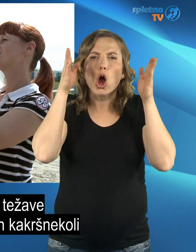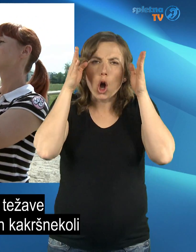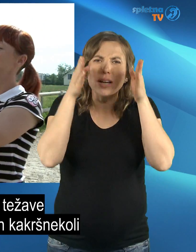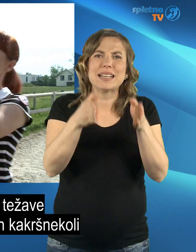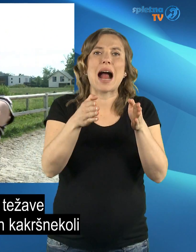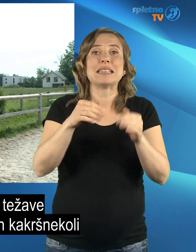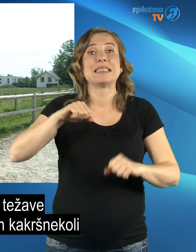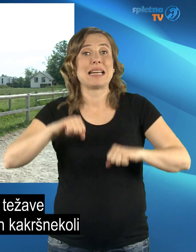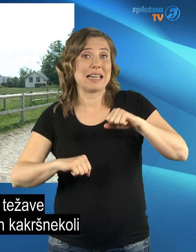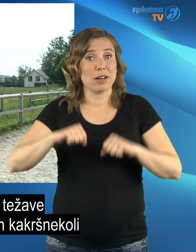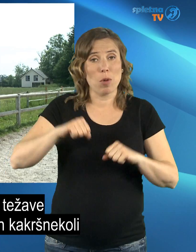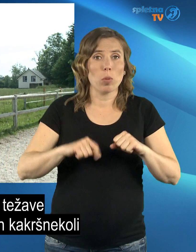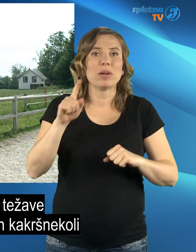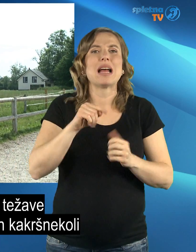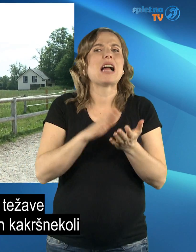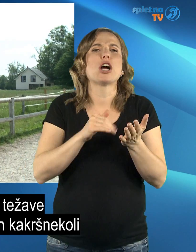komunikaciji.